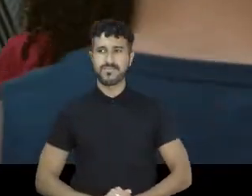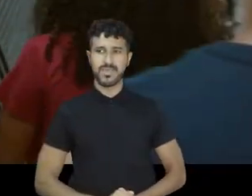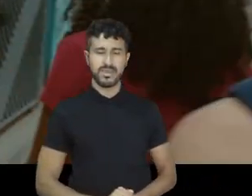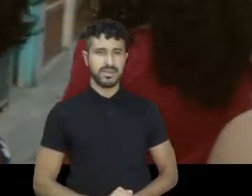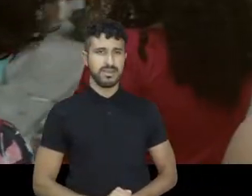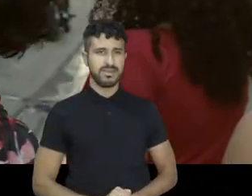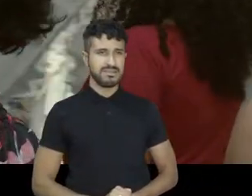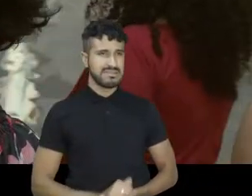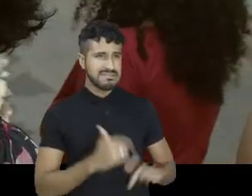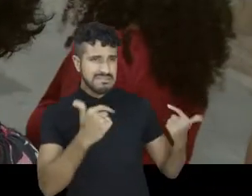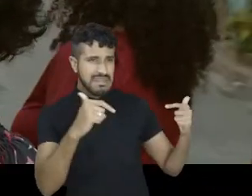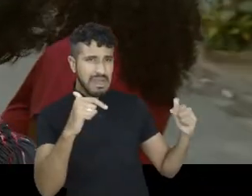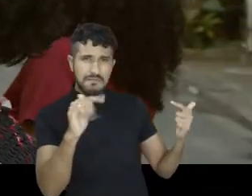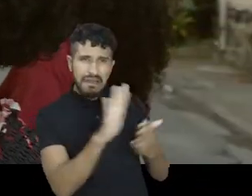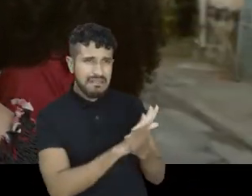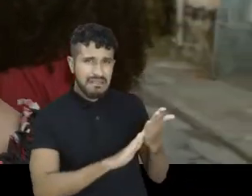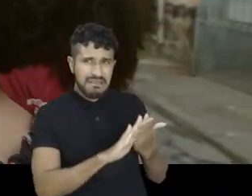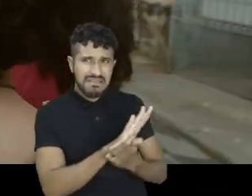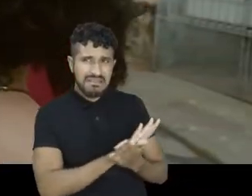Nada de trabalho, seu Narciso?